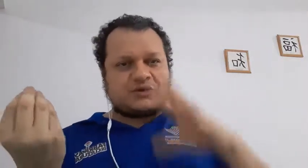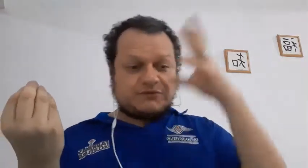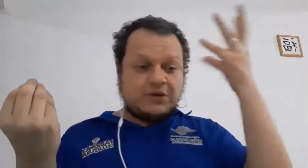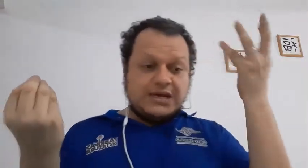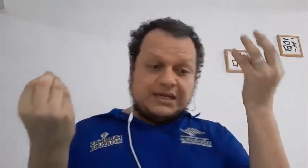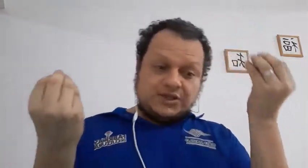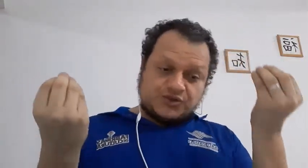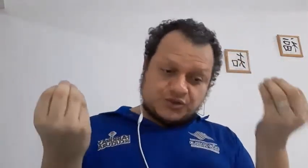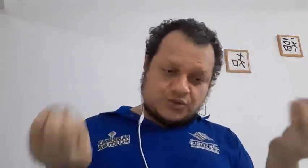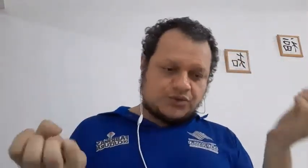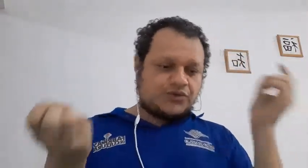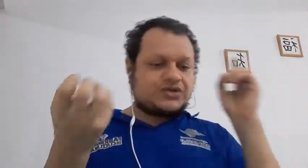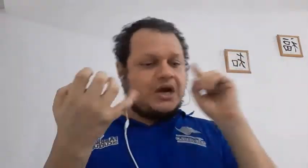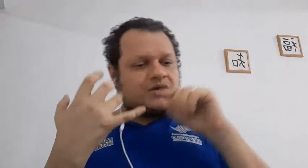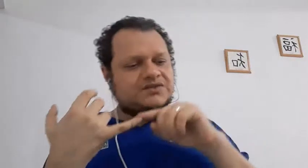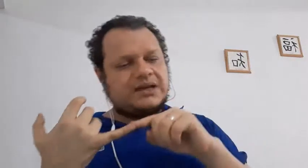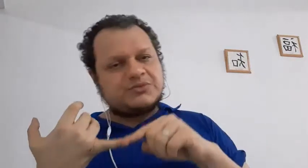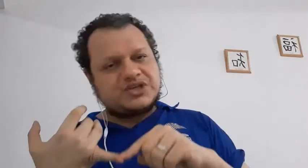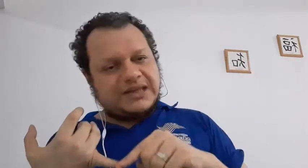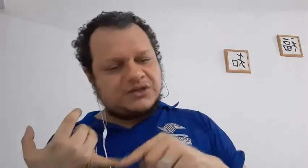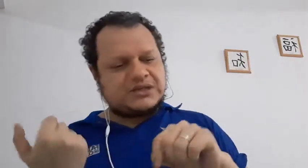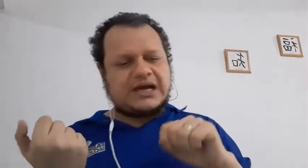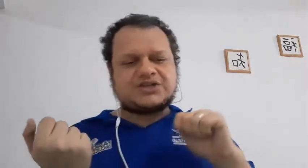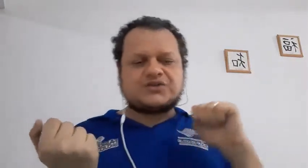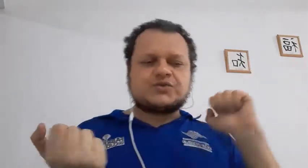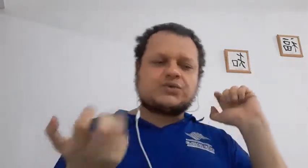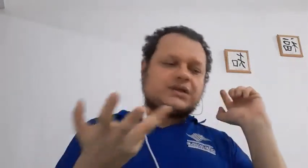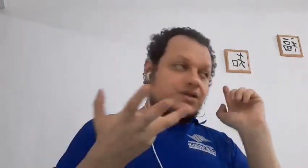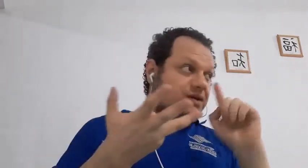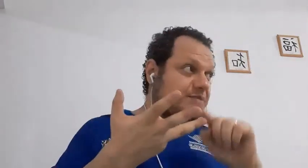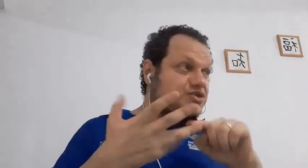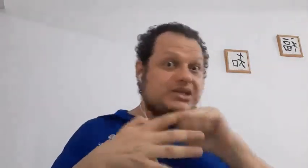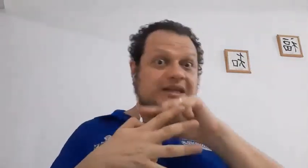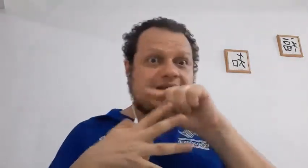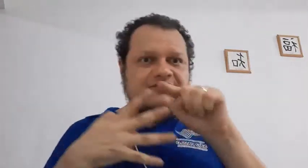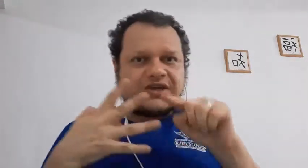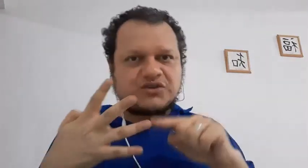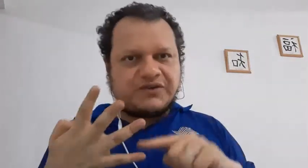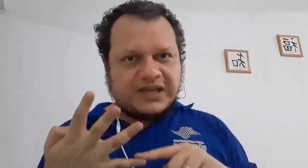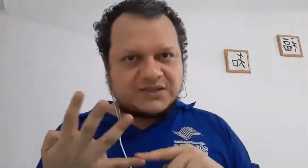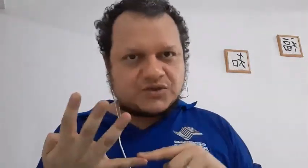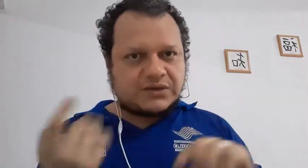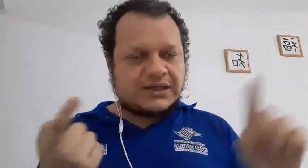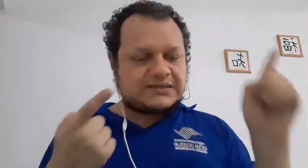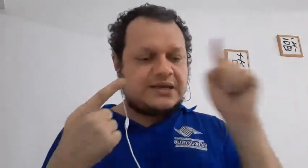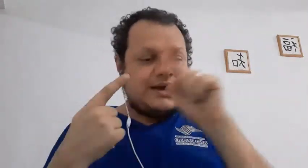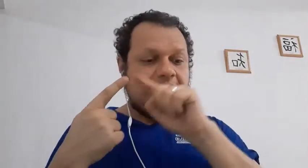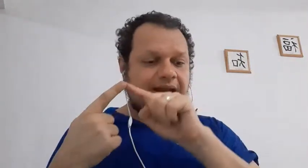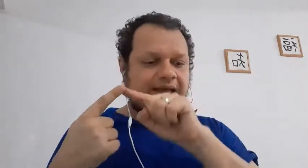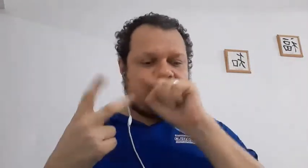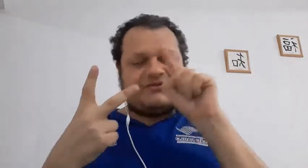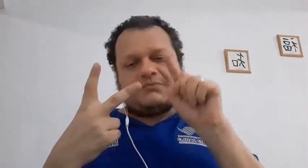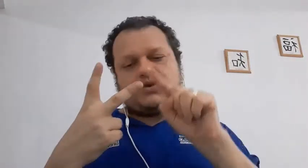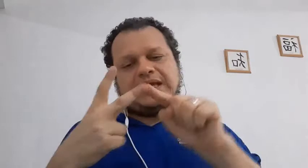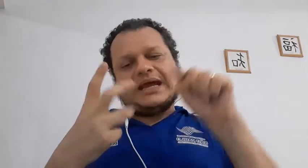auditivo e surdos. Nós falamos de identidade surda, nós falamos de níveis diferentes de surdez, leve,